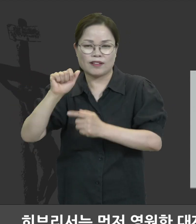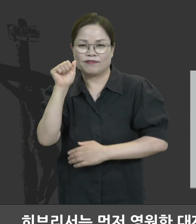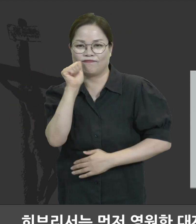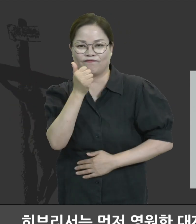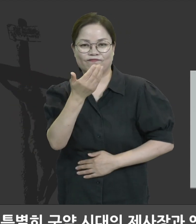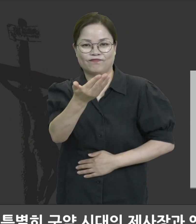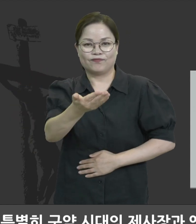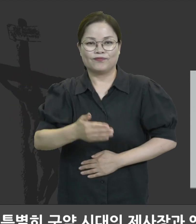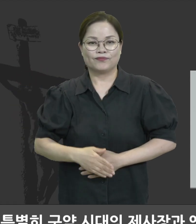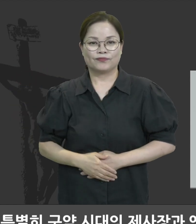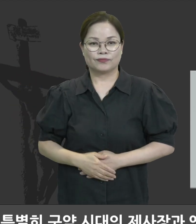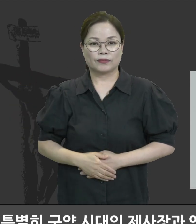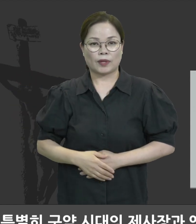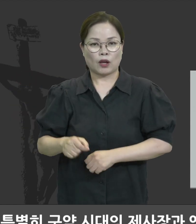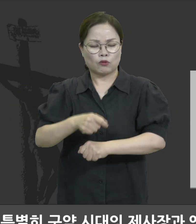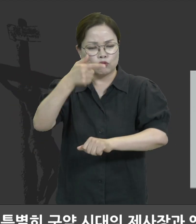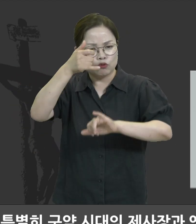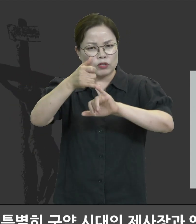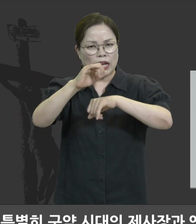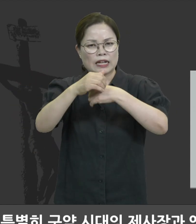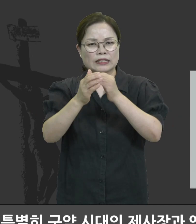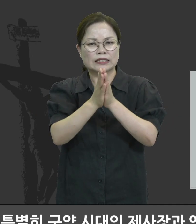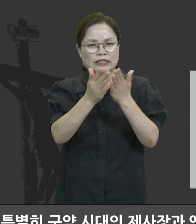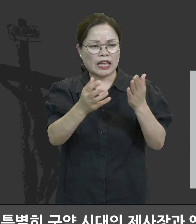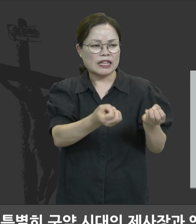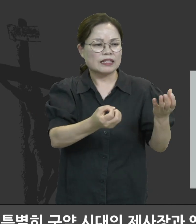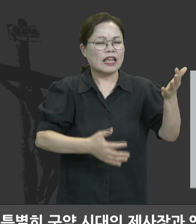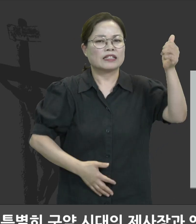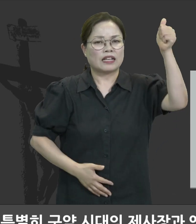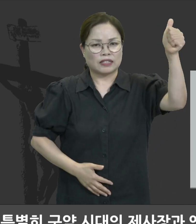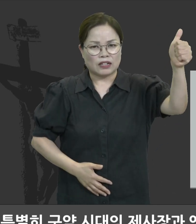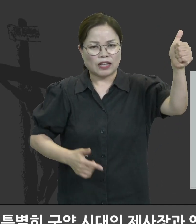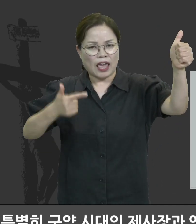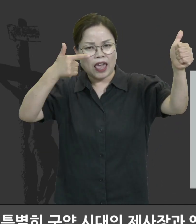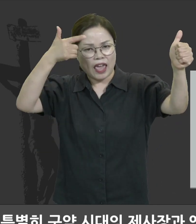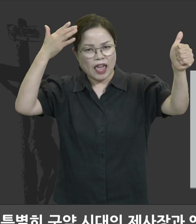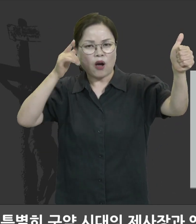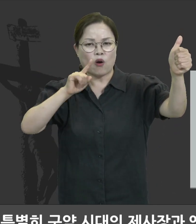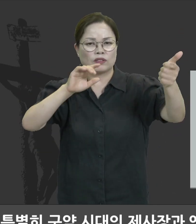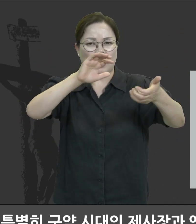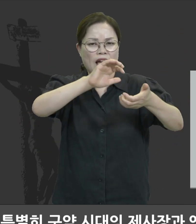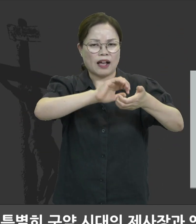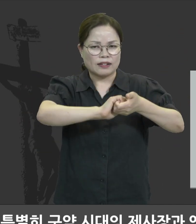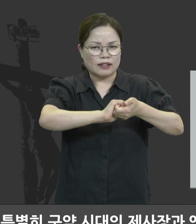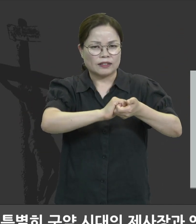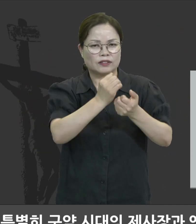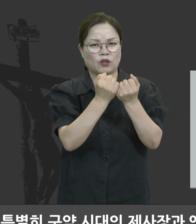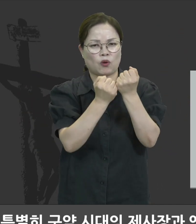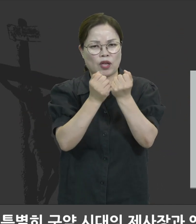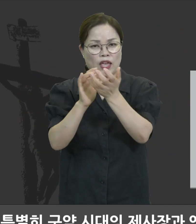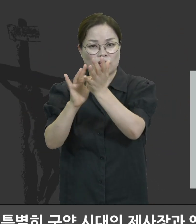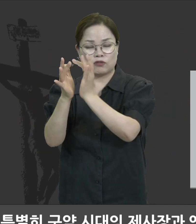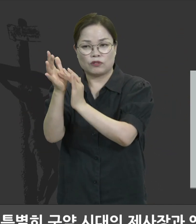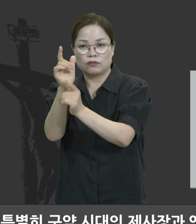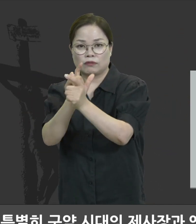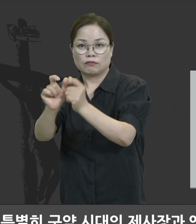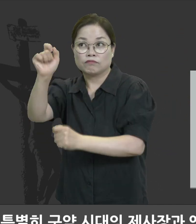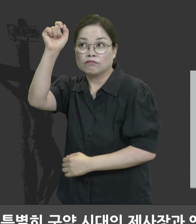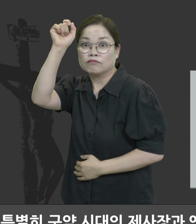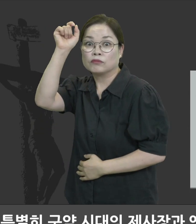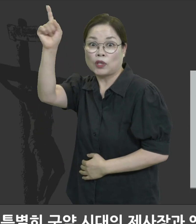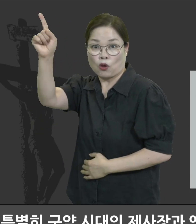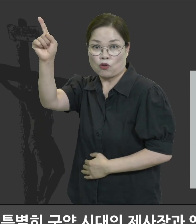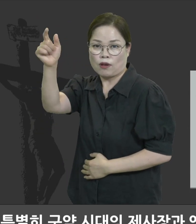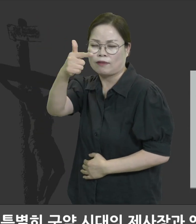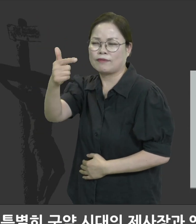소개합니다. 특별히 구약시대의 제사장과 옛 언약의 한계를 설명하며 예수님께서 더